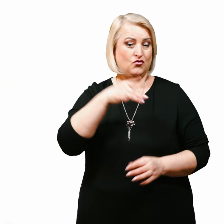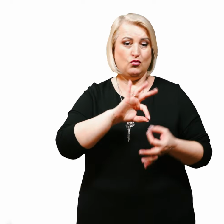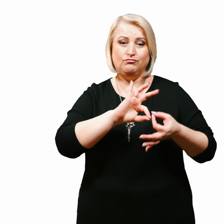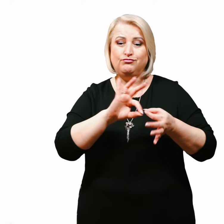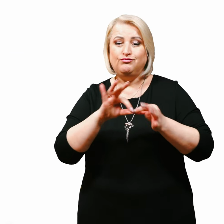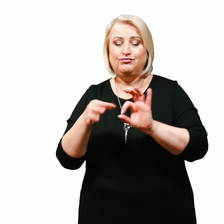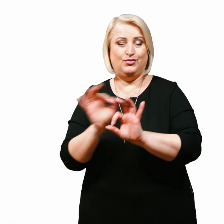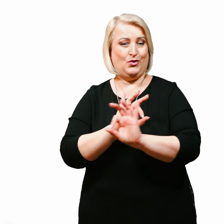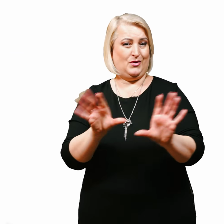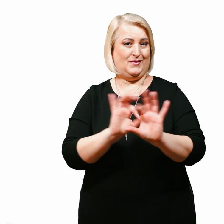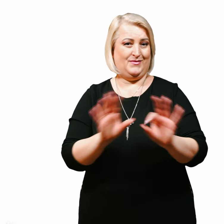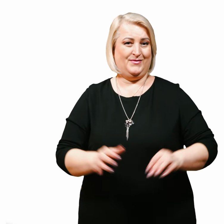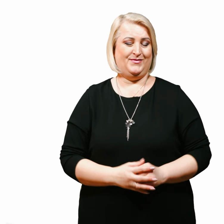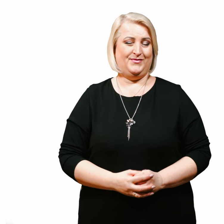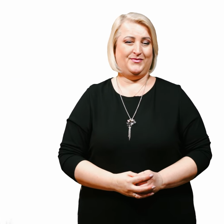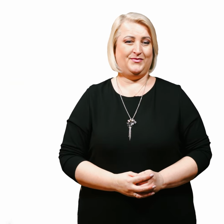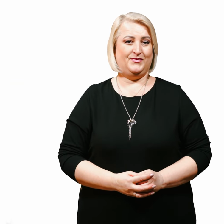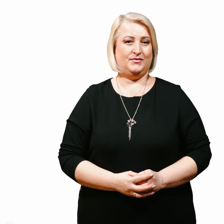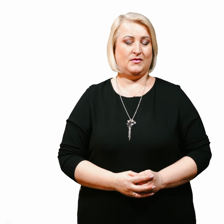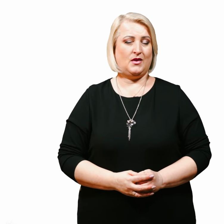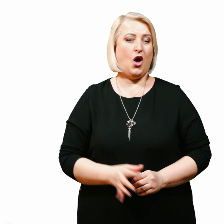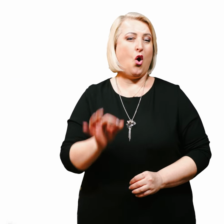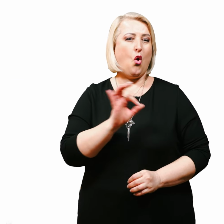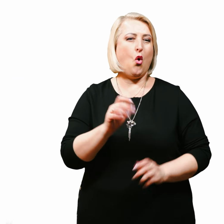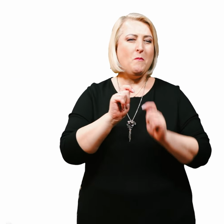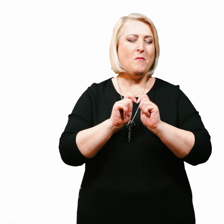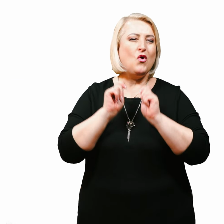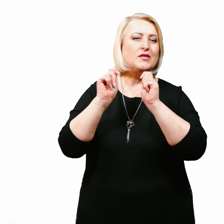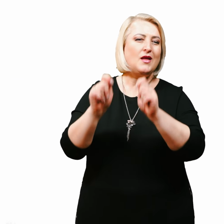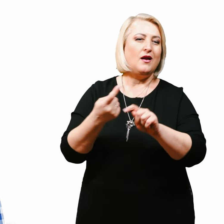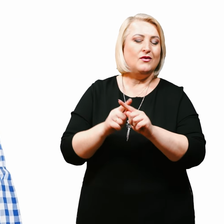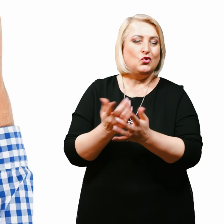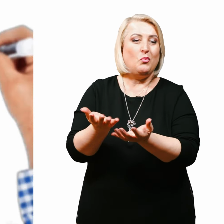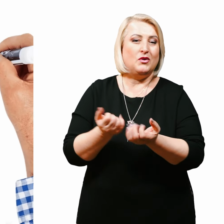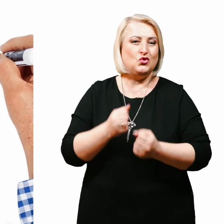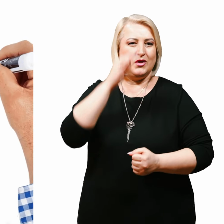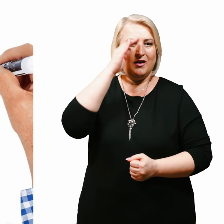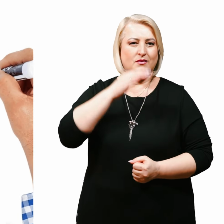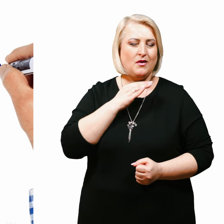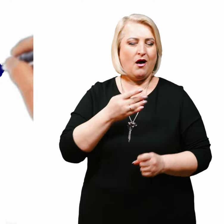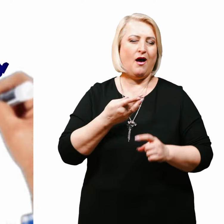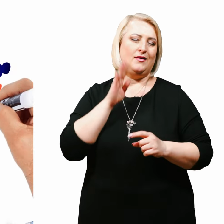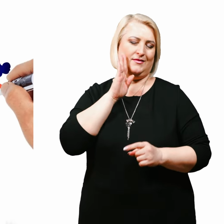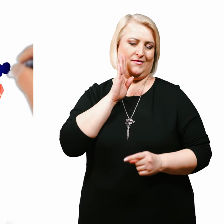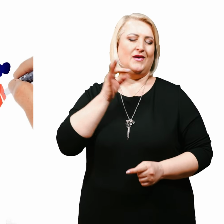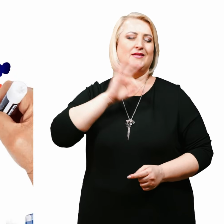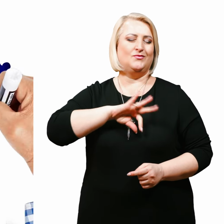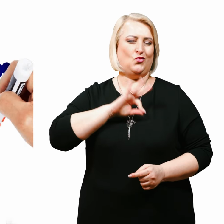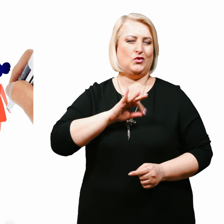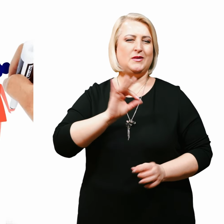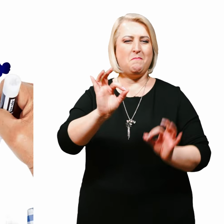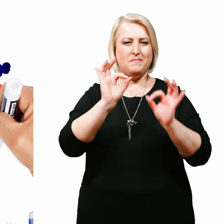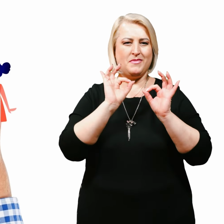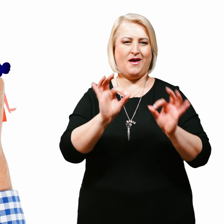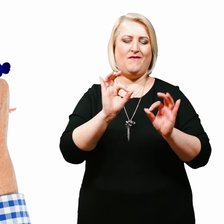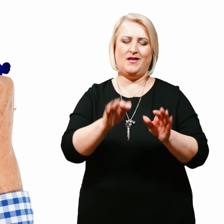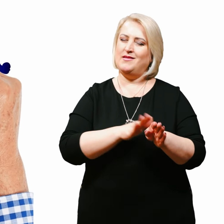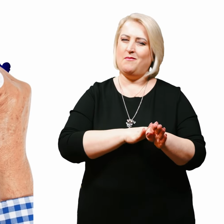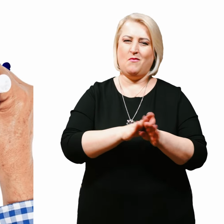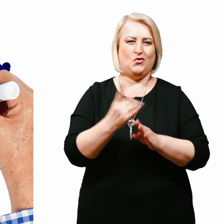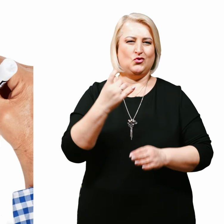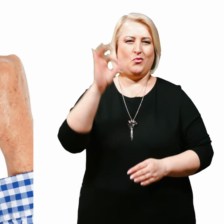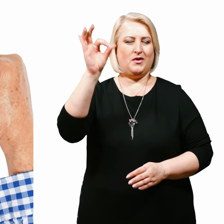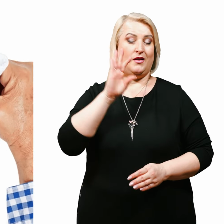по полочкам. Что касается подарка, который она получила от отца, она использует его разумно и по полной, ведь